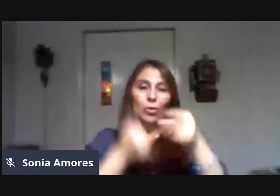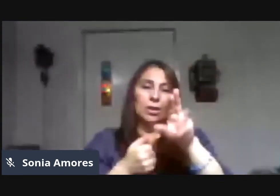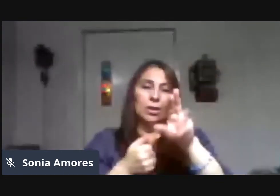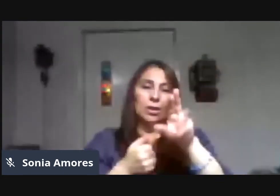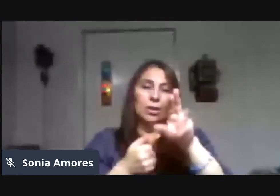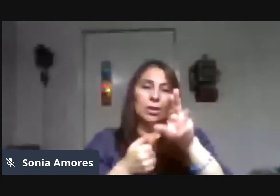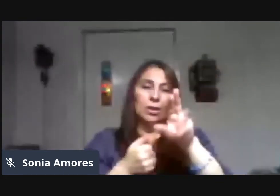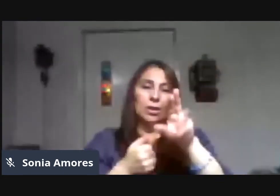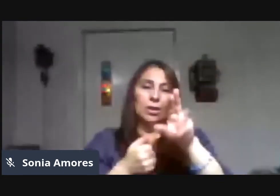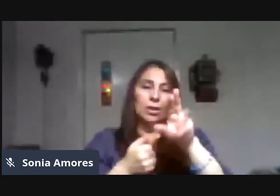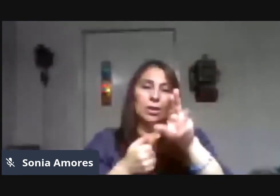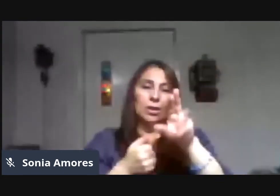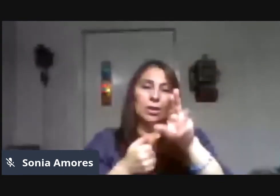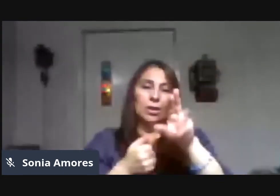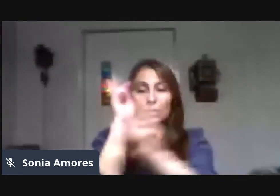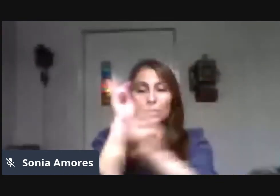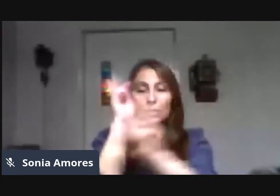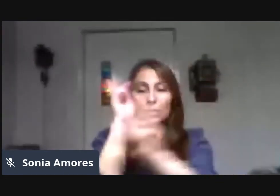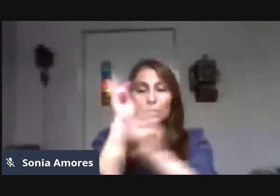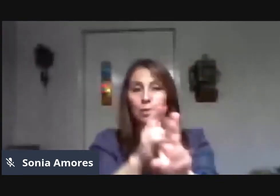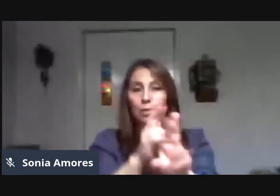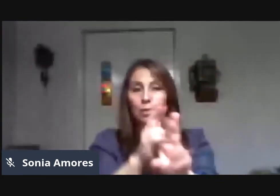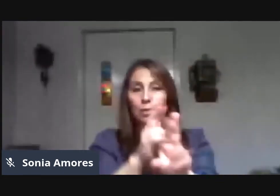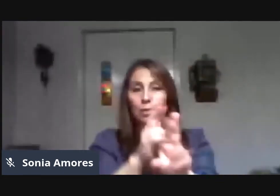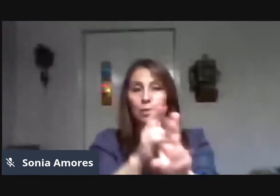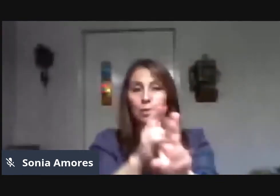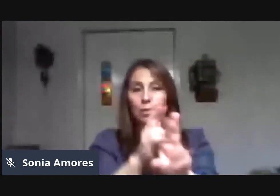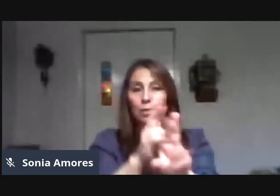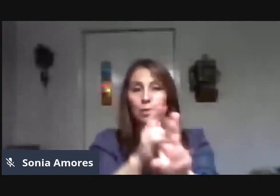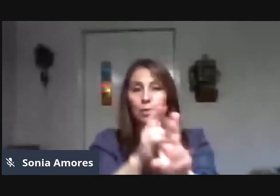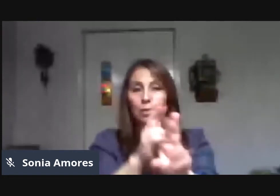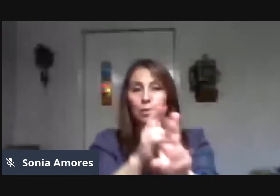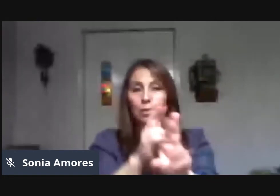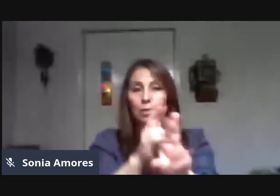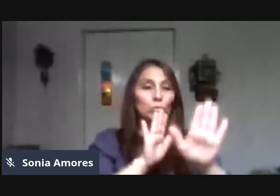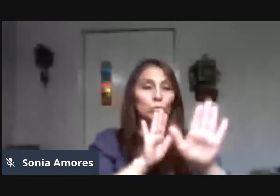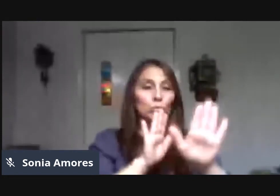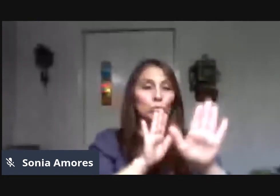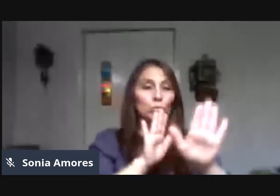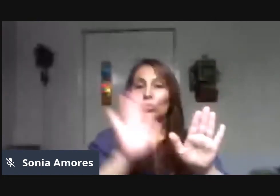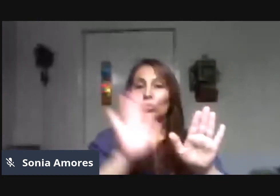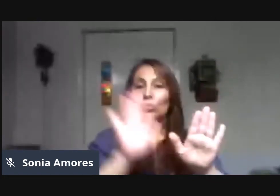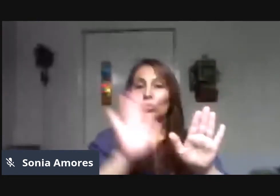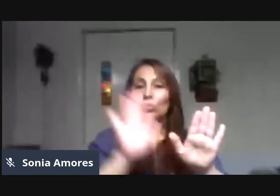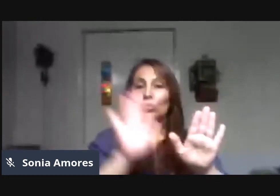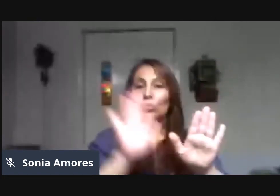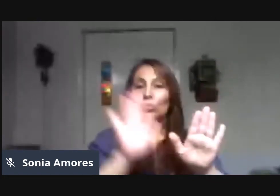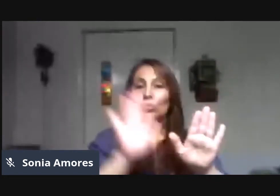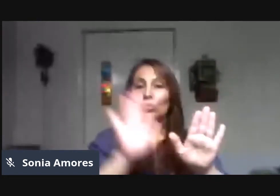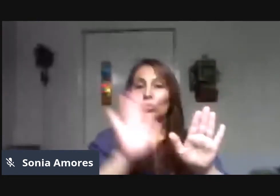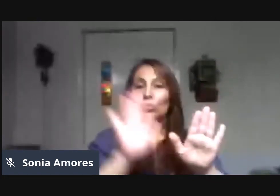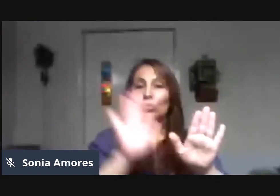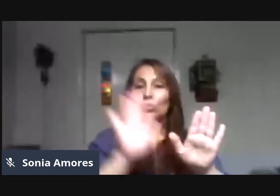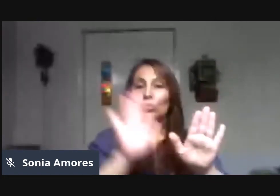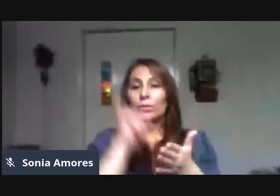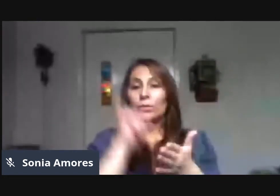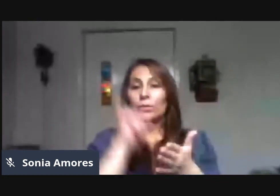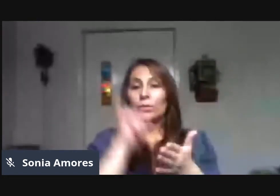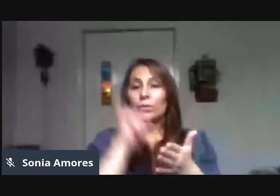respetando las agendas comunitarias y sociales, sin institucionalizarlas, creo que será un principio también de un estado